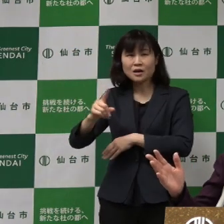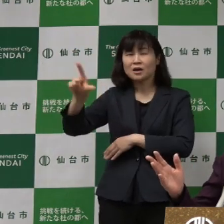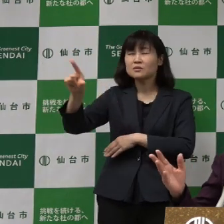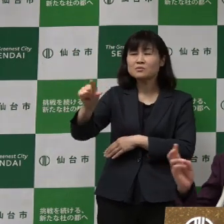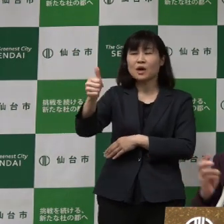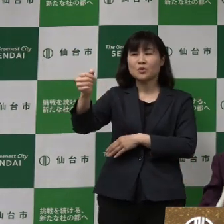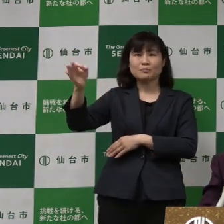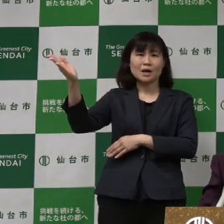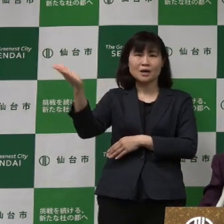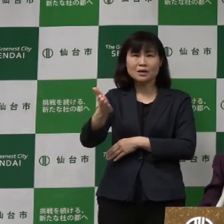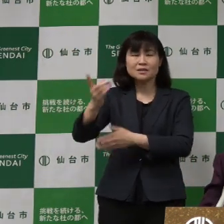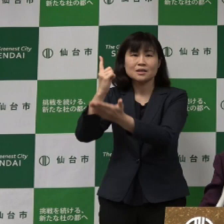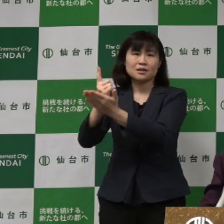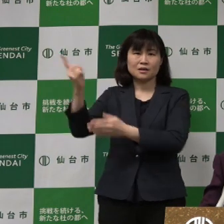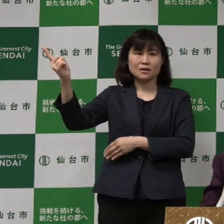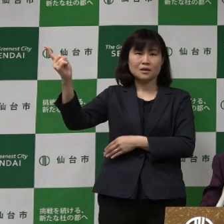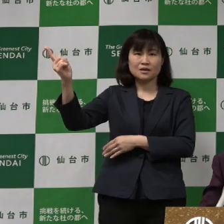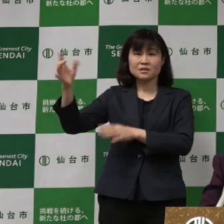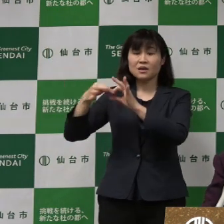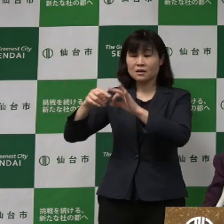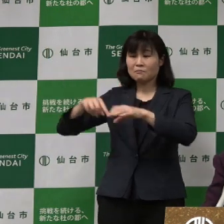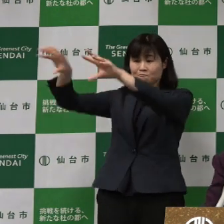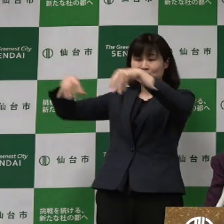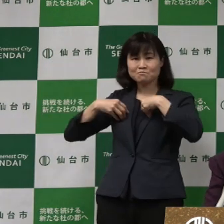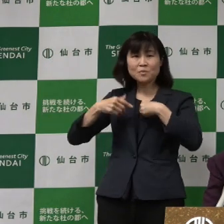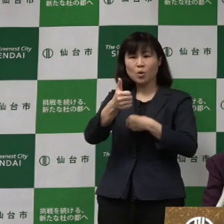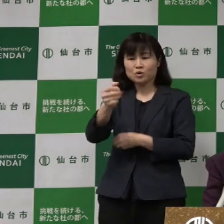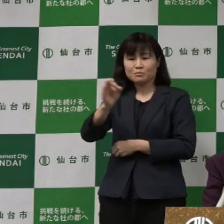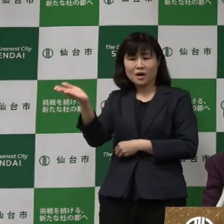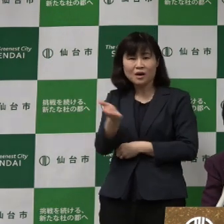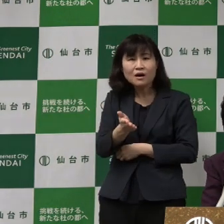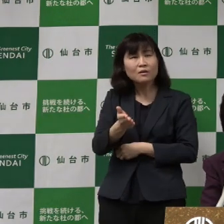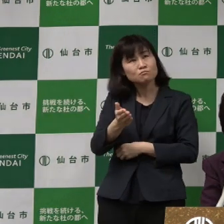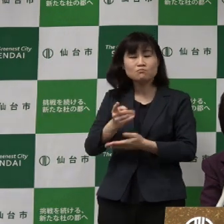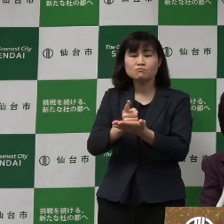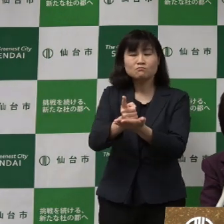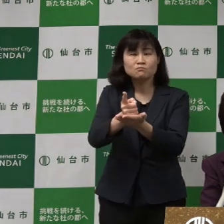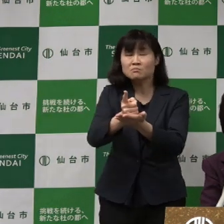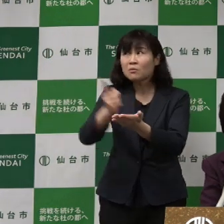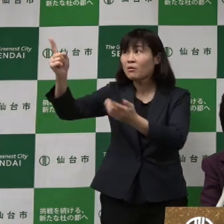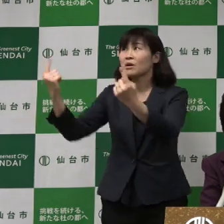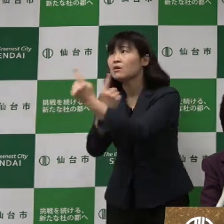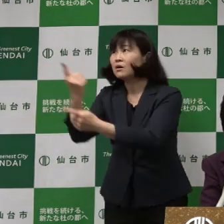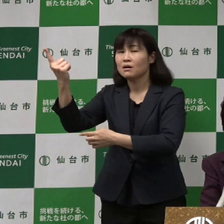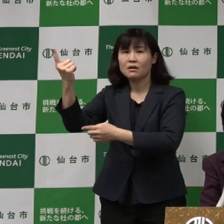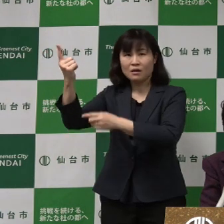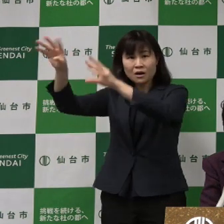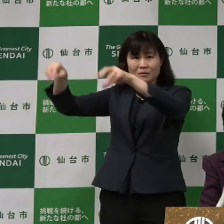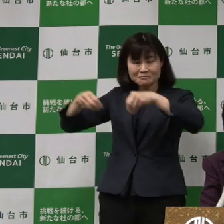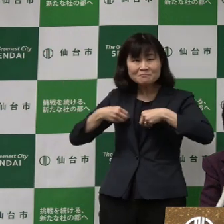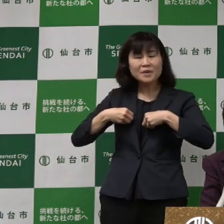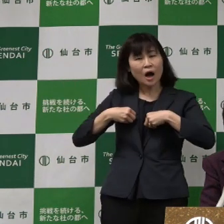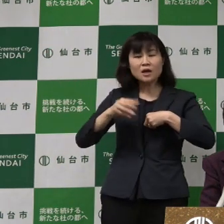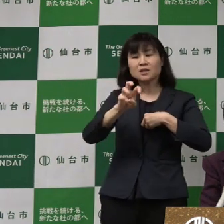の対象だったものが、この、制度で 30% 以上 50% 未満の皆様方